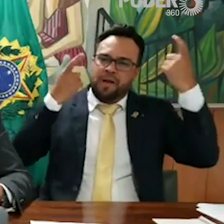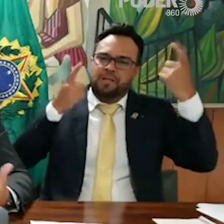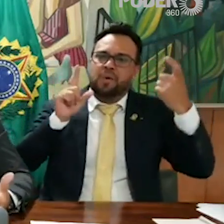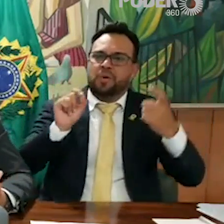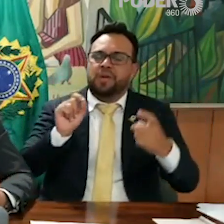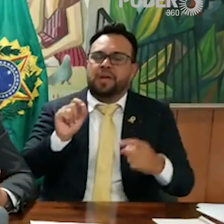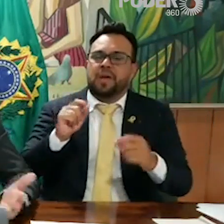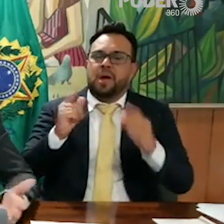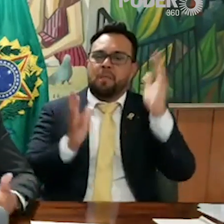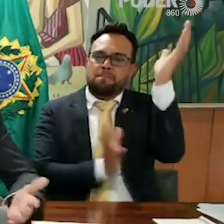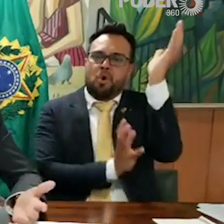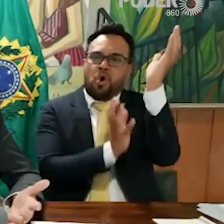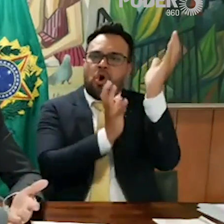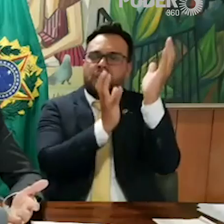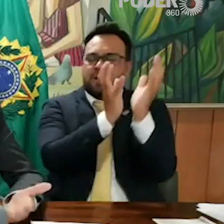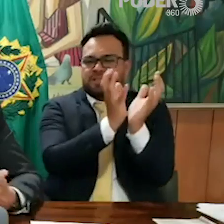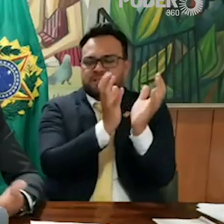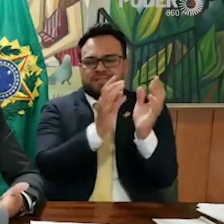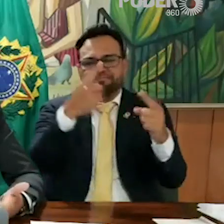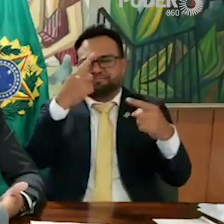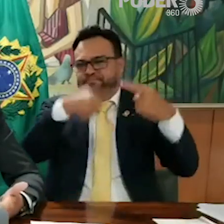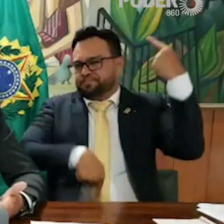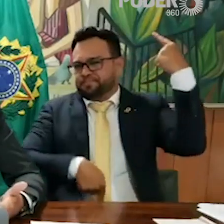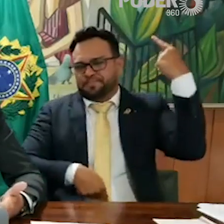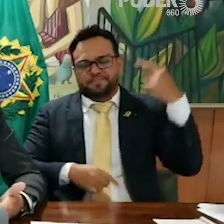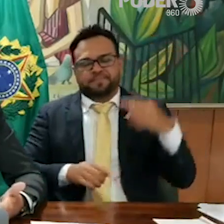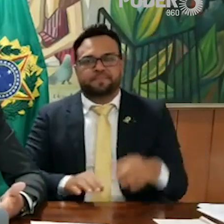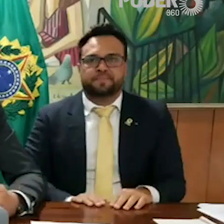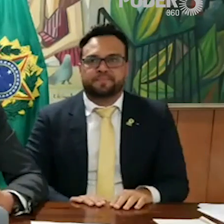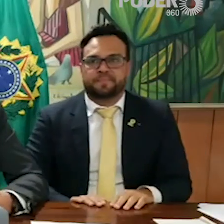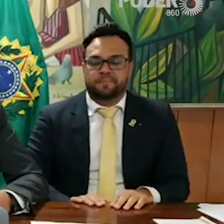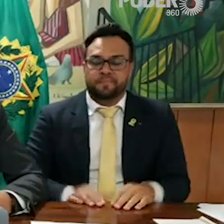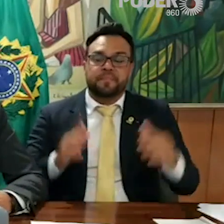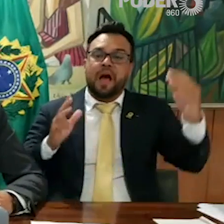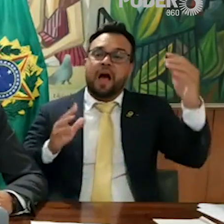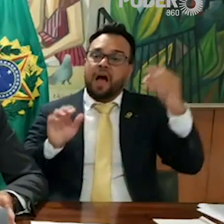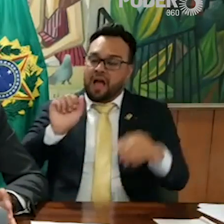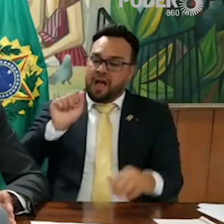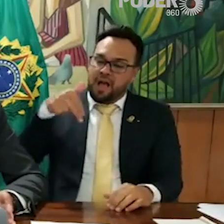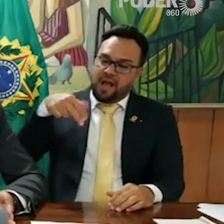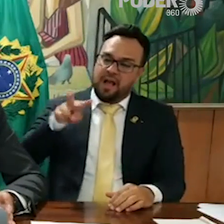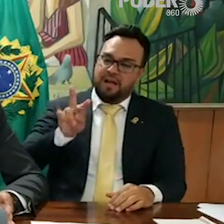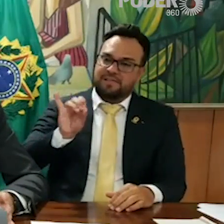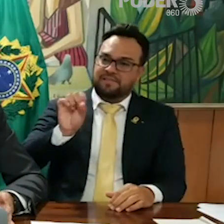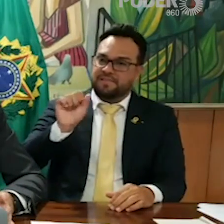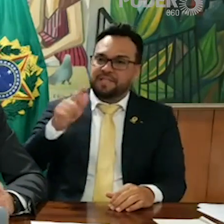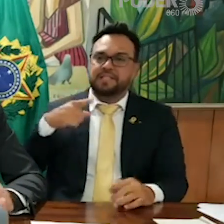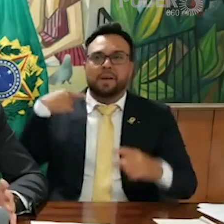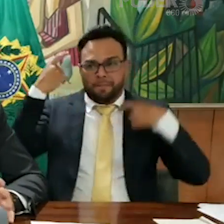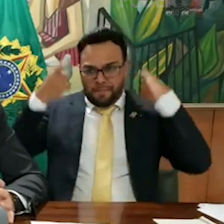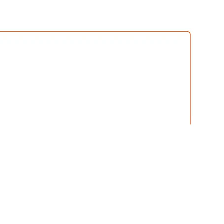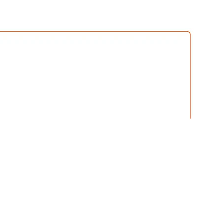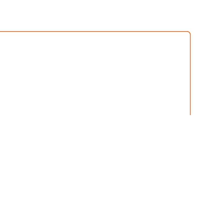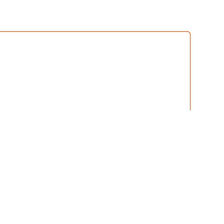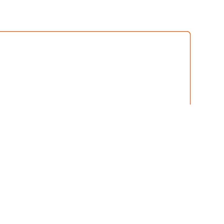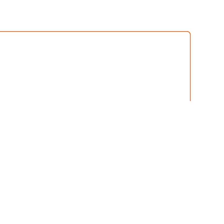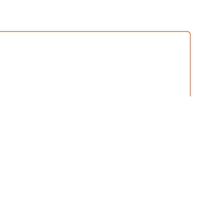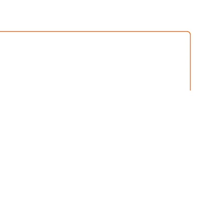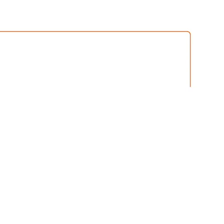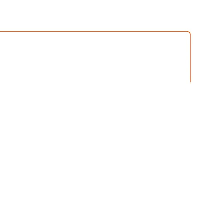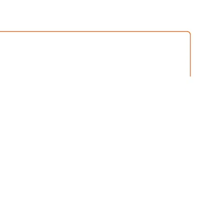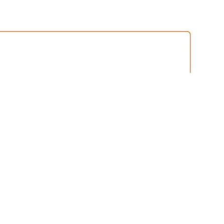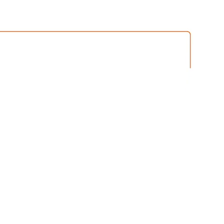com burocracia e não com vida, não procede. Muito pelo contrário. A Anvisa está preocupada com vidas. Com Eu não vidas. sei.